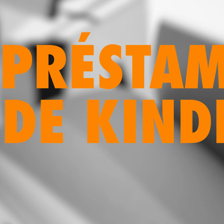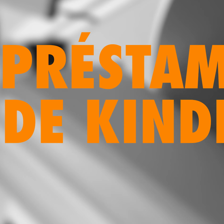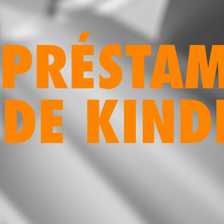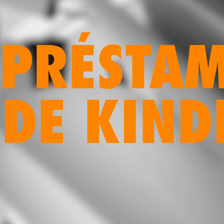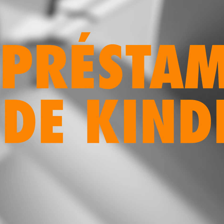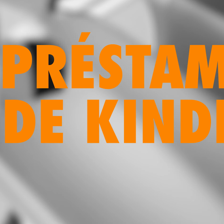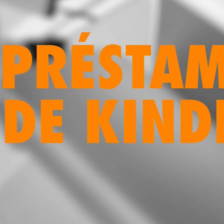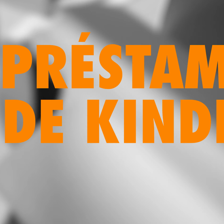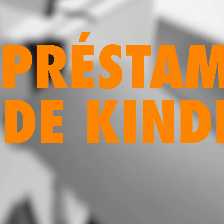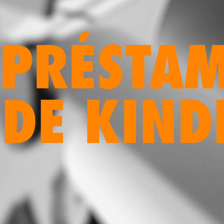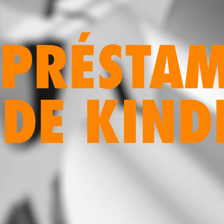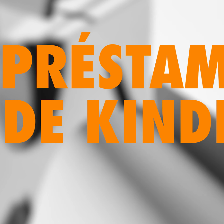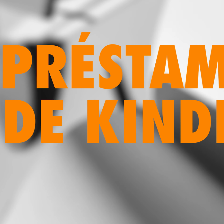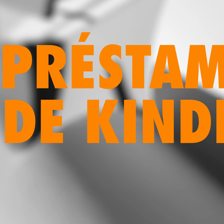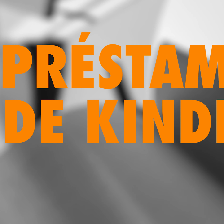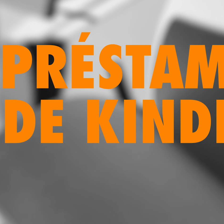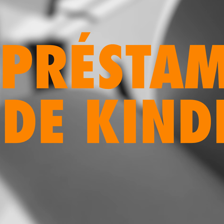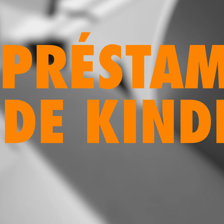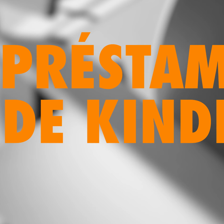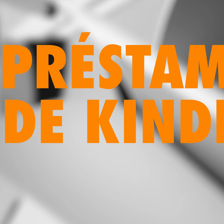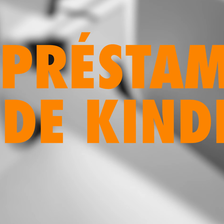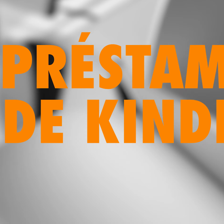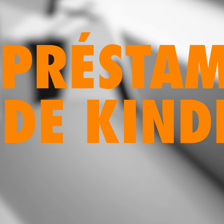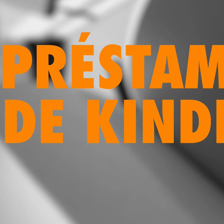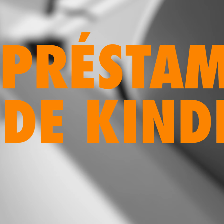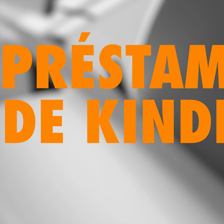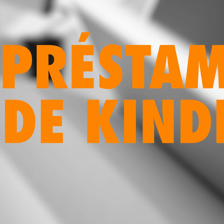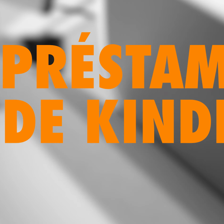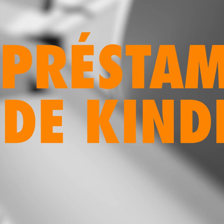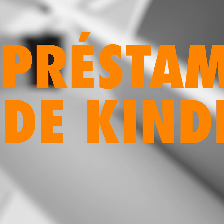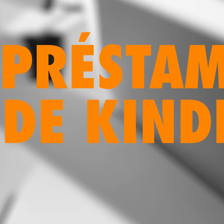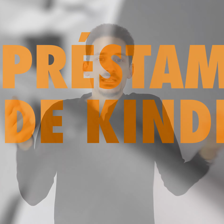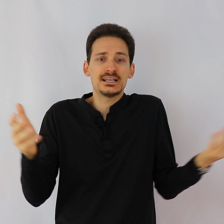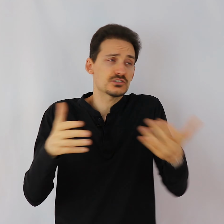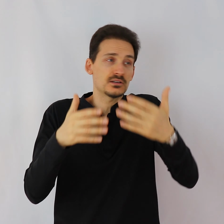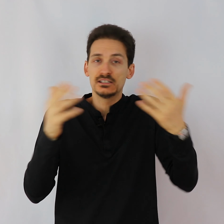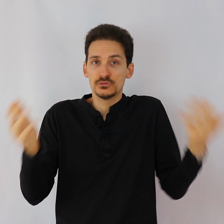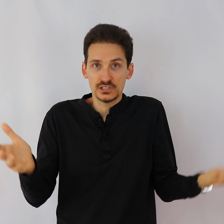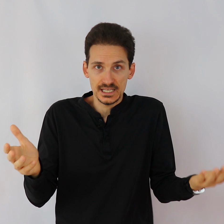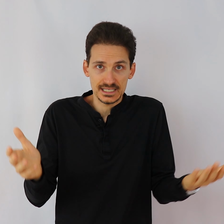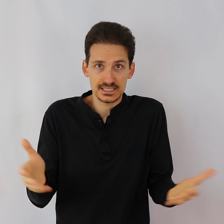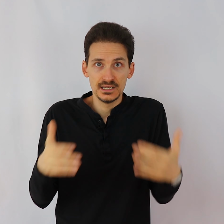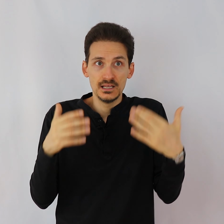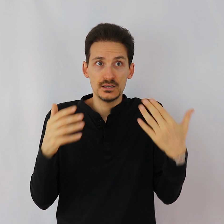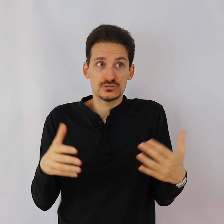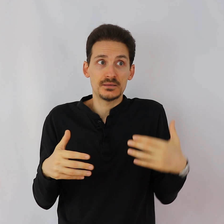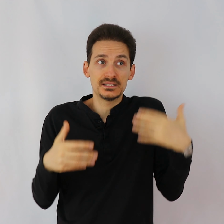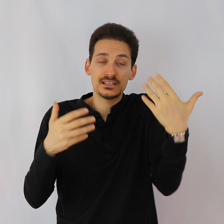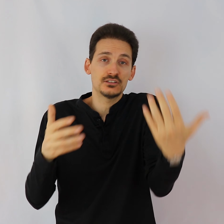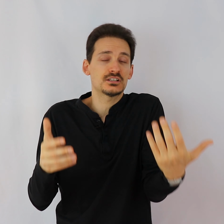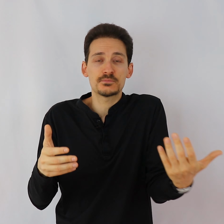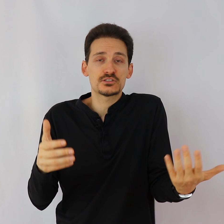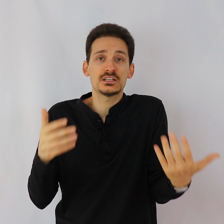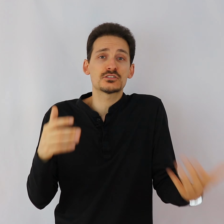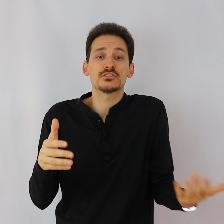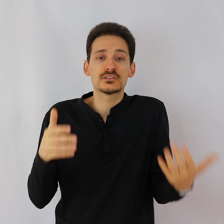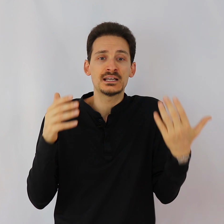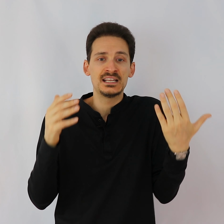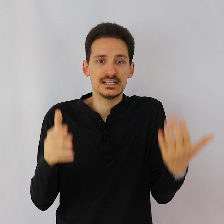prestar el libro hasta máximo 14 días a tus amigos y familiares o a quien tú quieras es una manera de que otras personas conozcan el